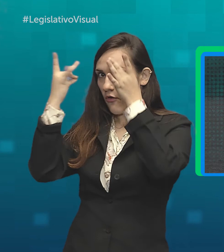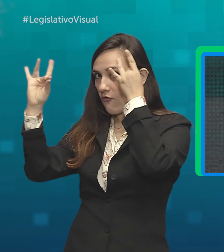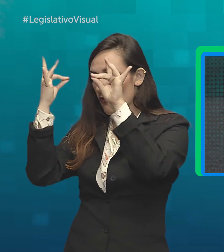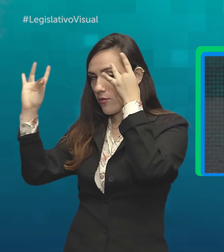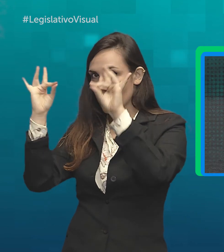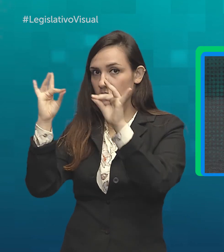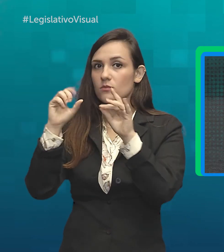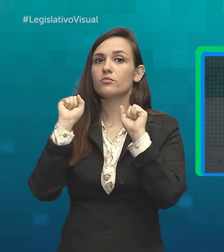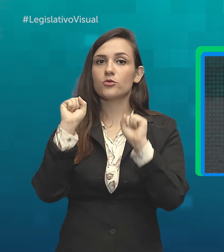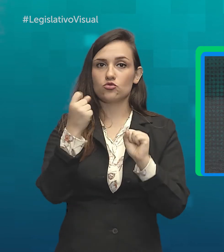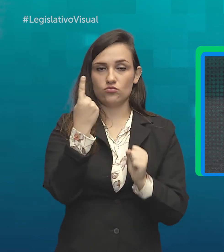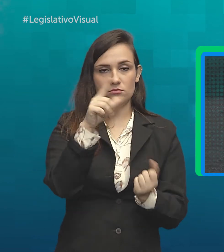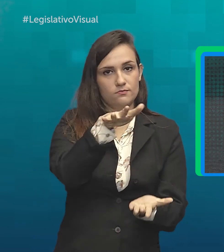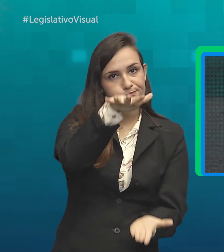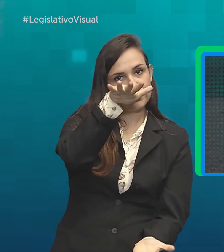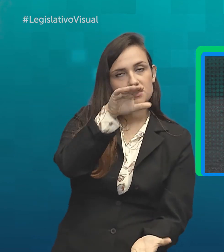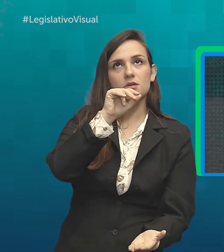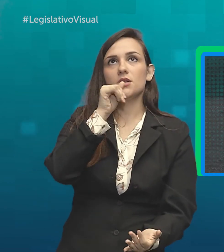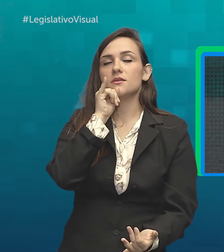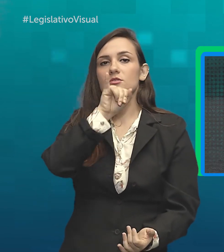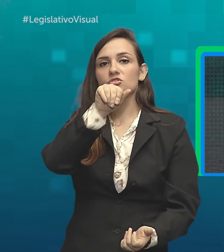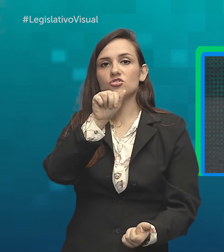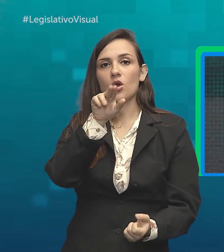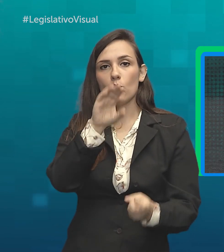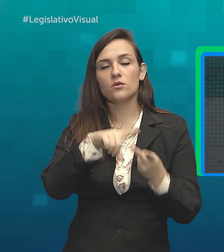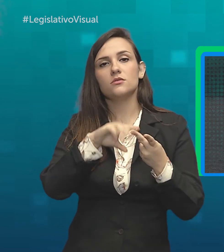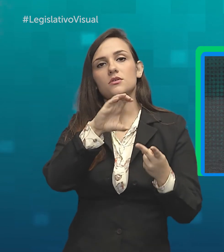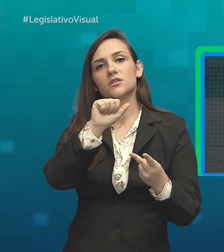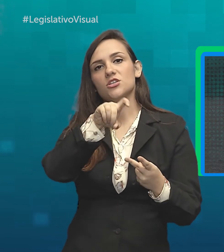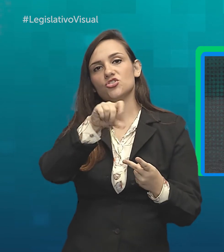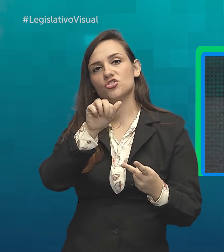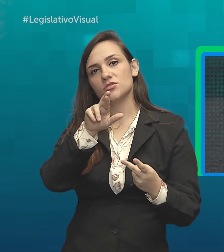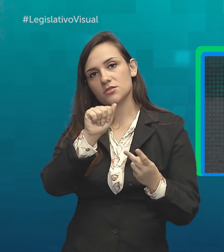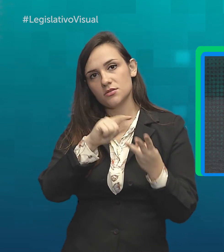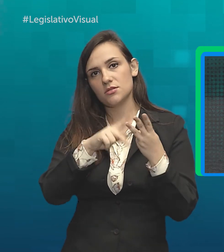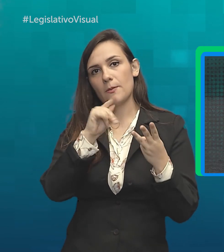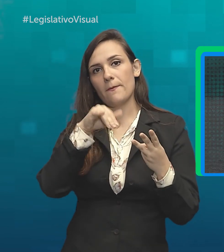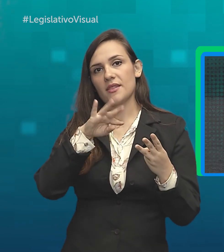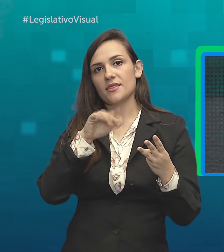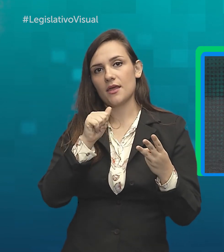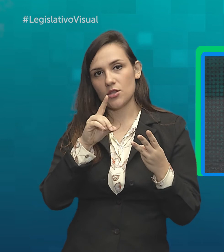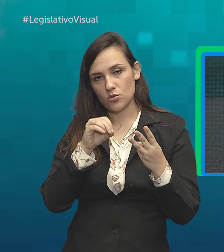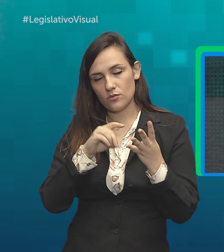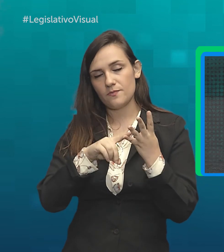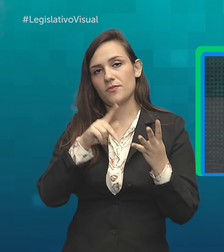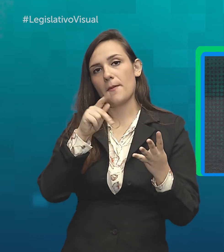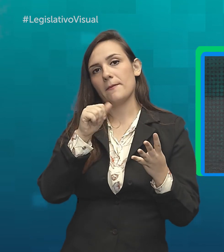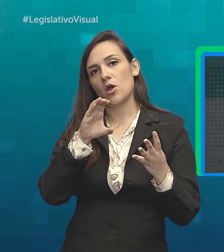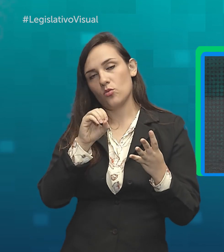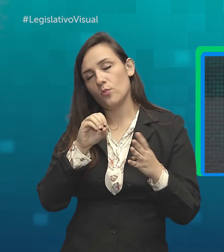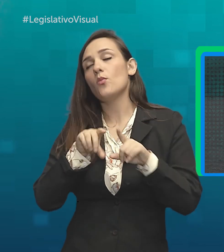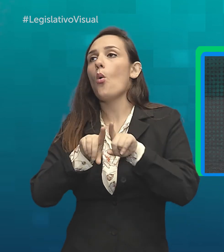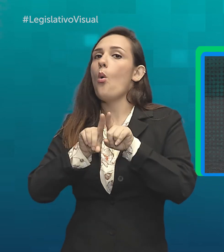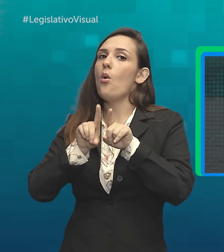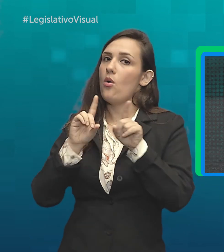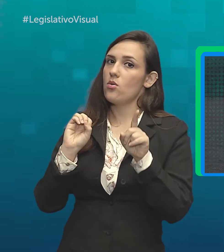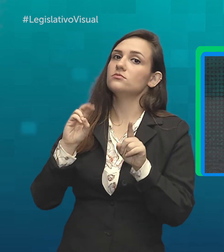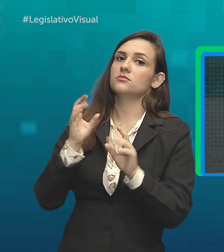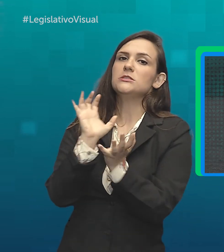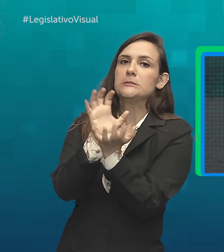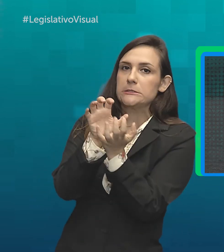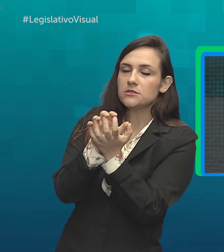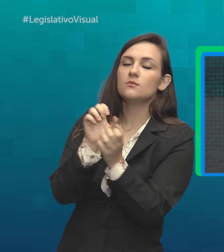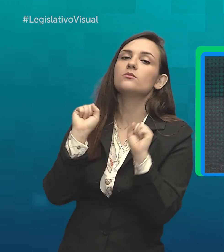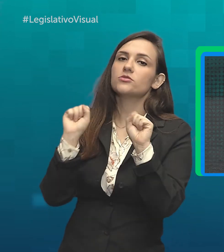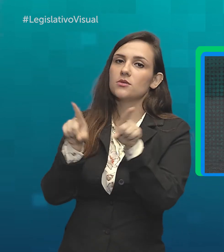amadores um exemplar de peixe nobre, como jaú, caixara, pintado e pacu, e 5 piranhas. E